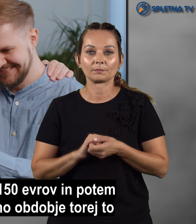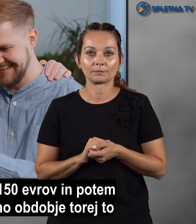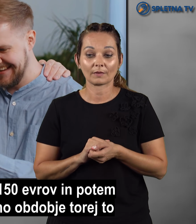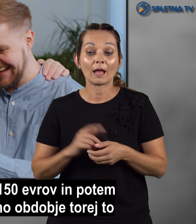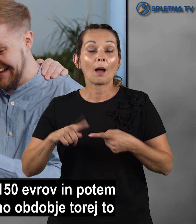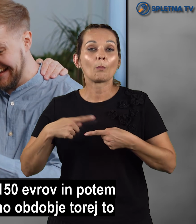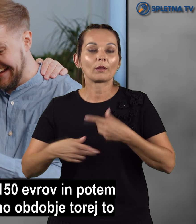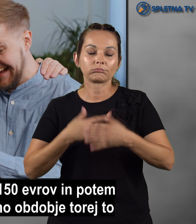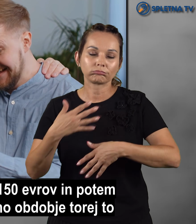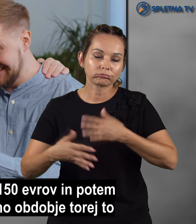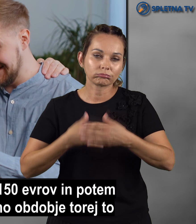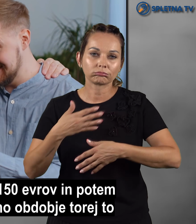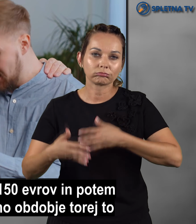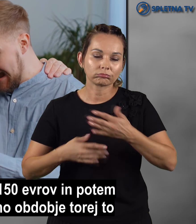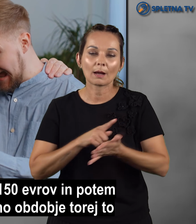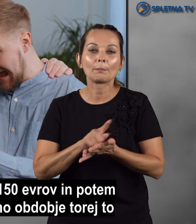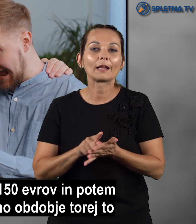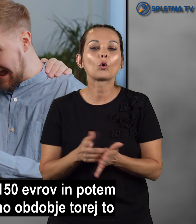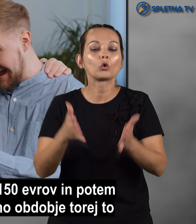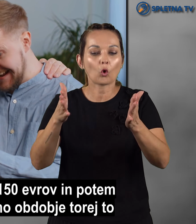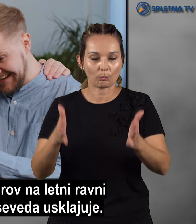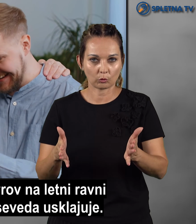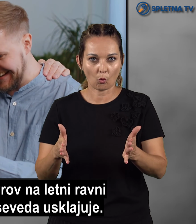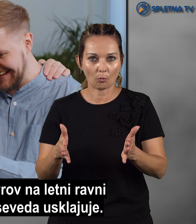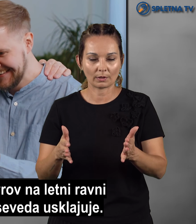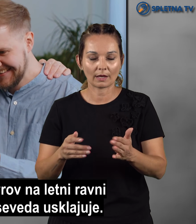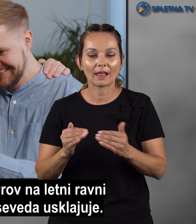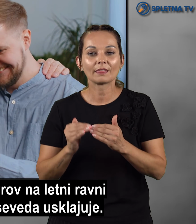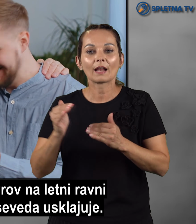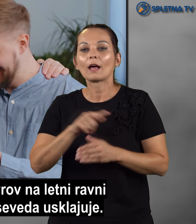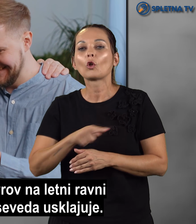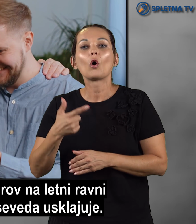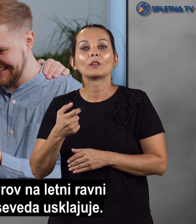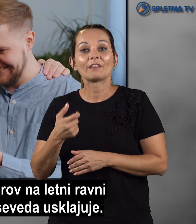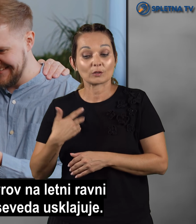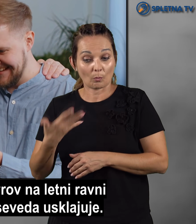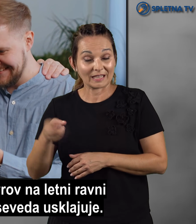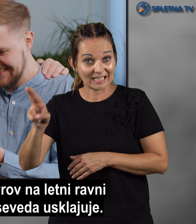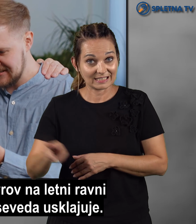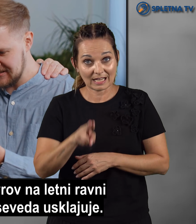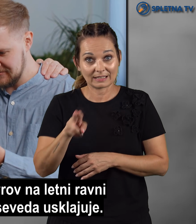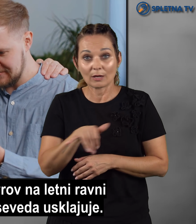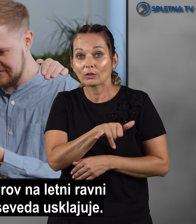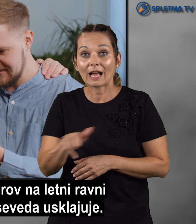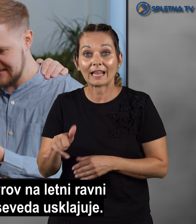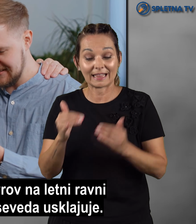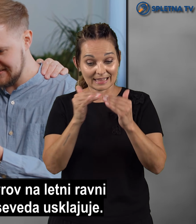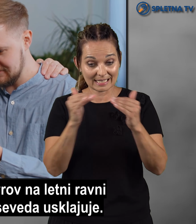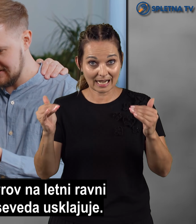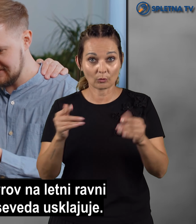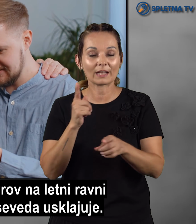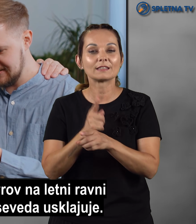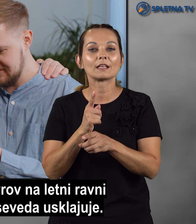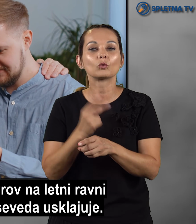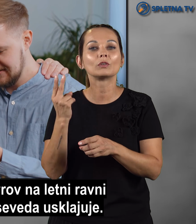evrov in potem skozi neko prehodno obdobje, to narašča do 250 evrov na letni ravni in se